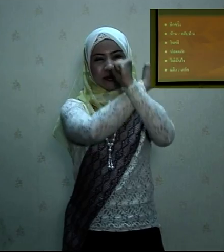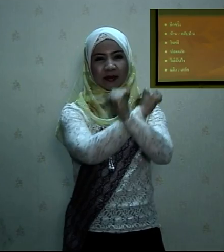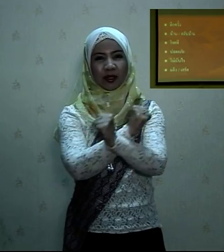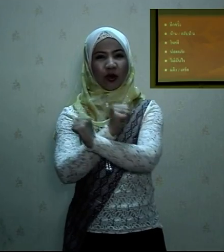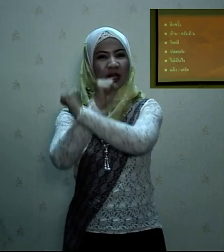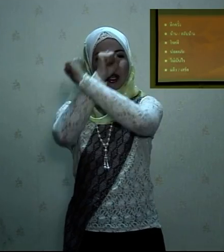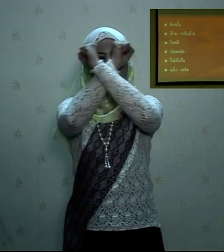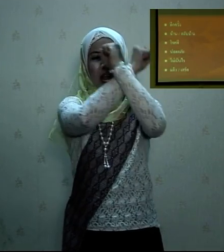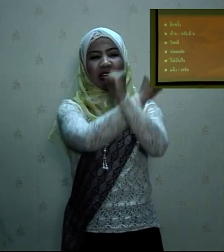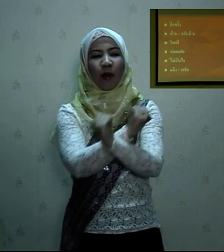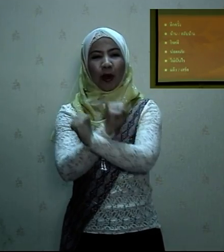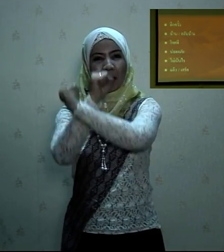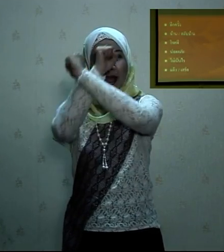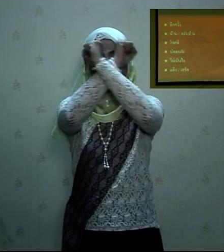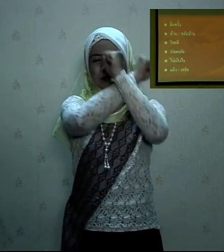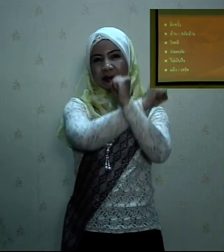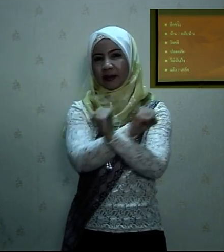โชคดีอันนี้คำว่าปลอดภัยค่ะ